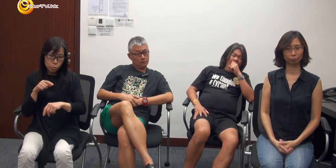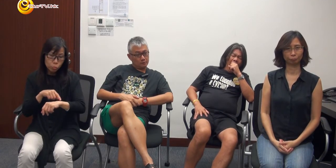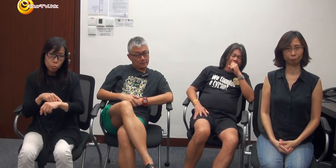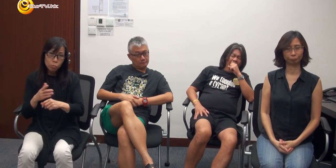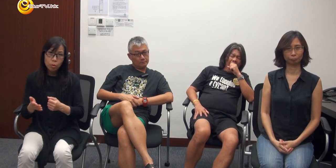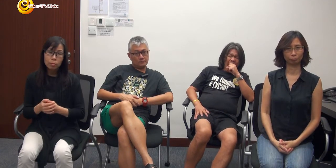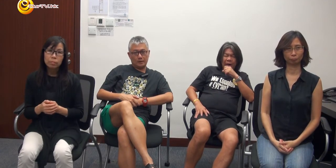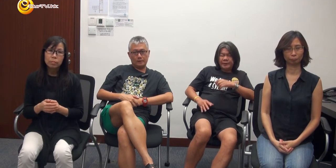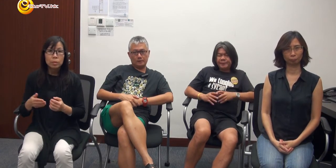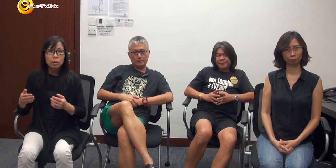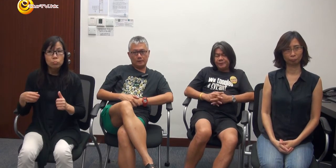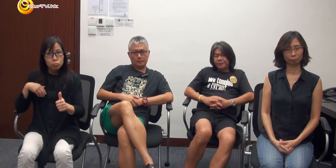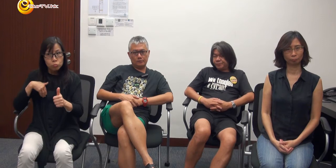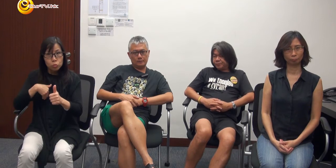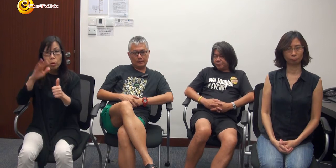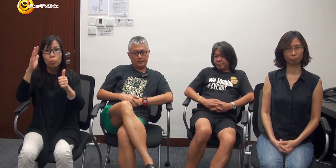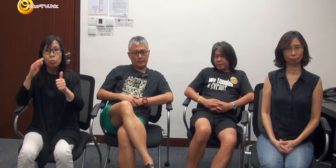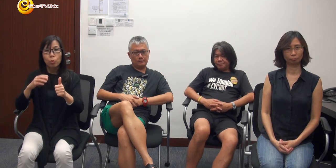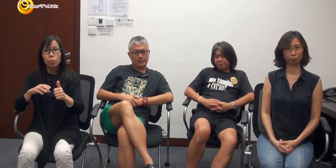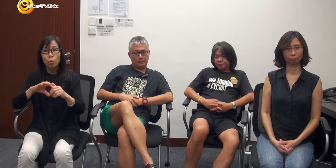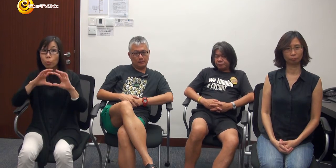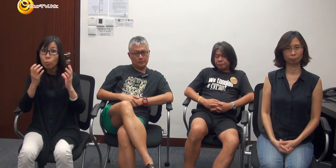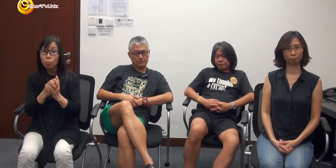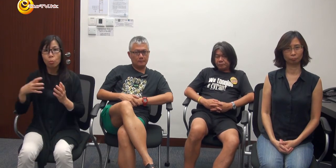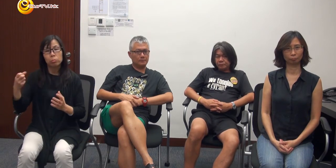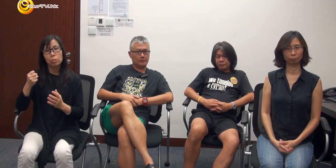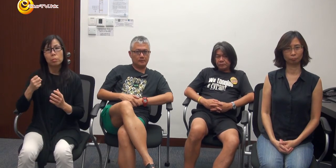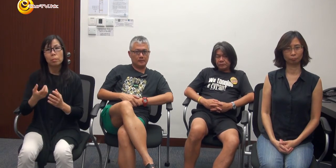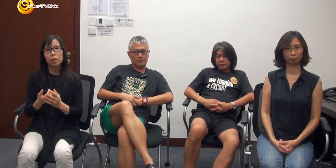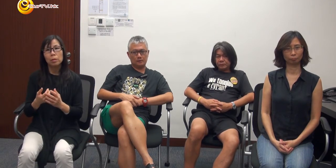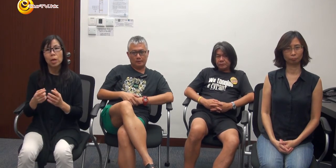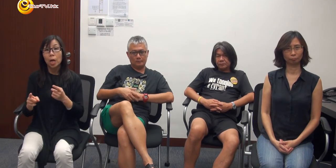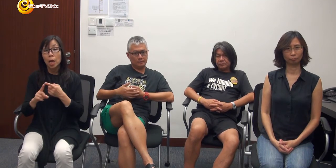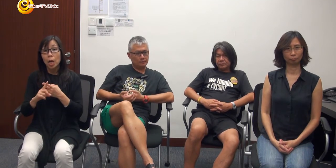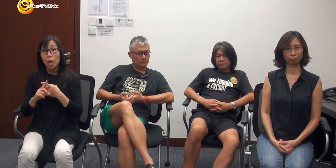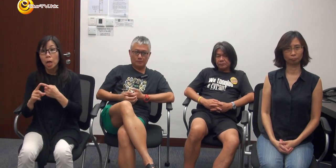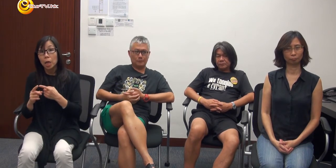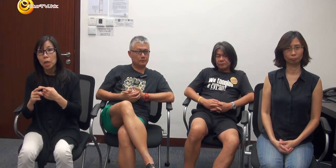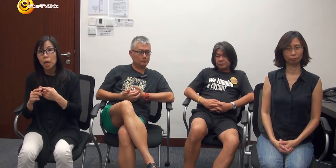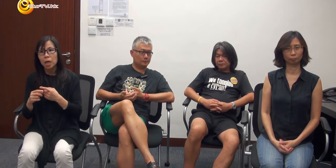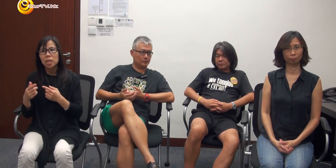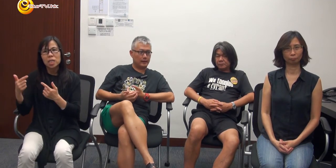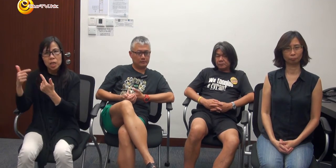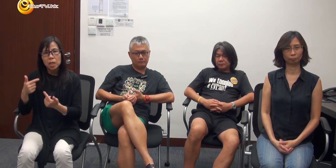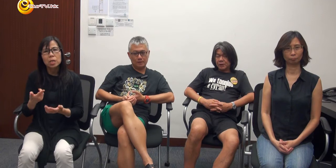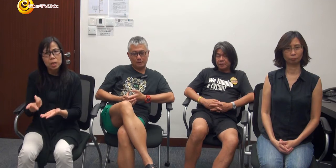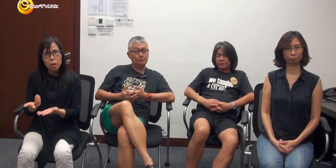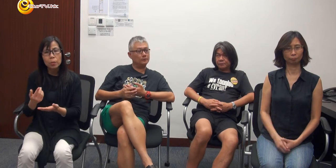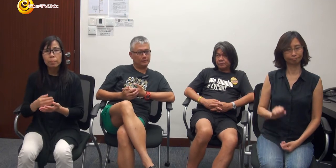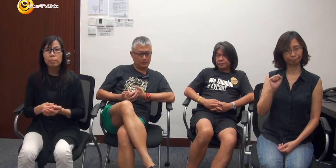上啦，但係而家啲手頭上啲危機又未搞掂啦，即係問題就係佢又冇心想，好似冇乜心想搞掂，而家冇能力想